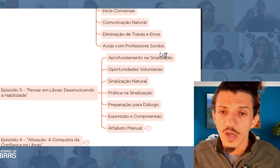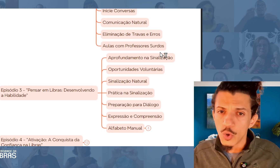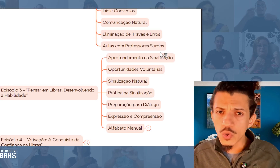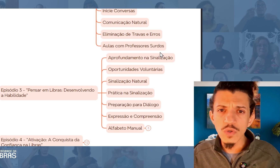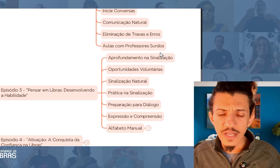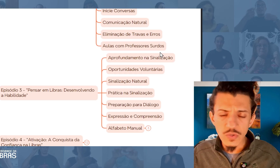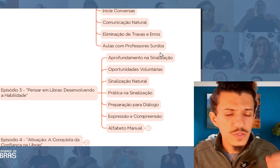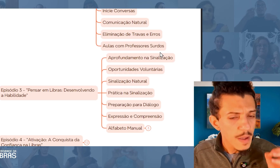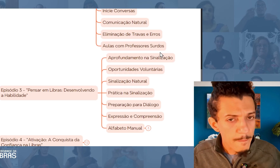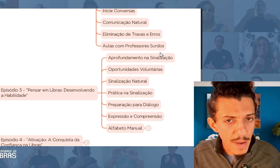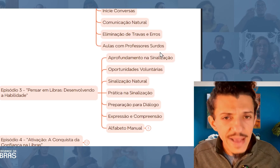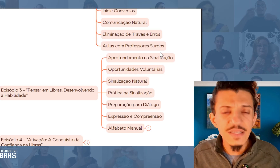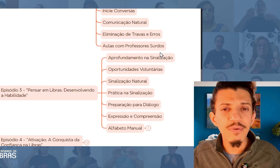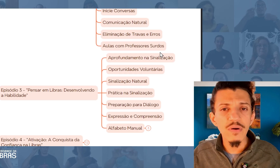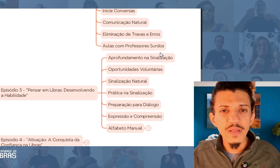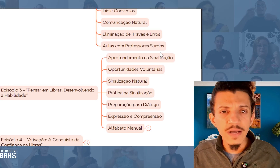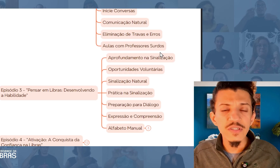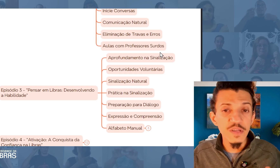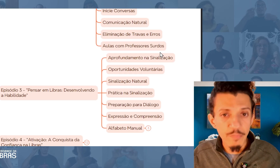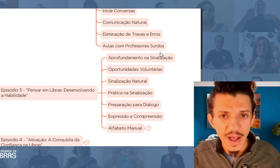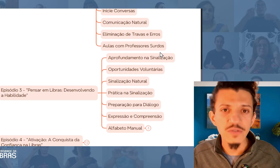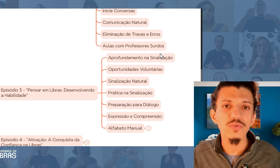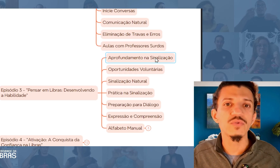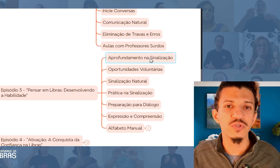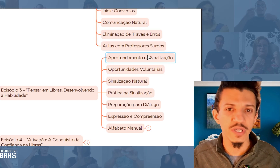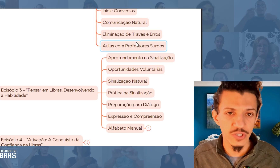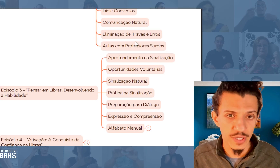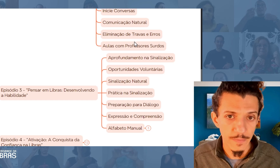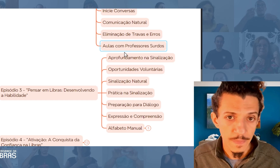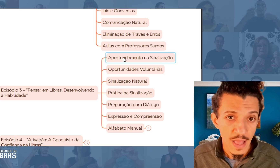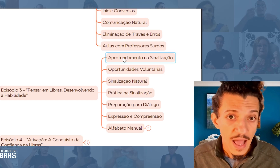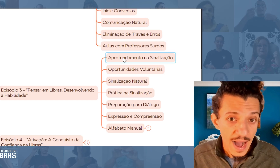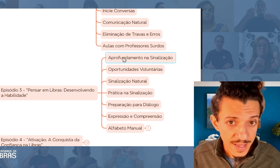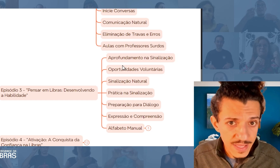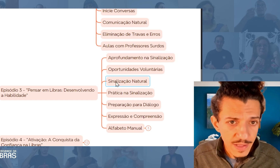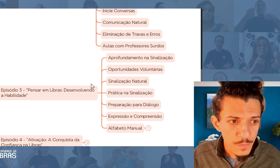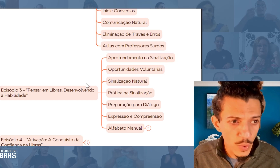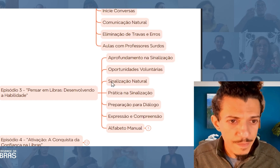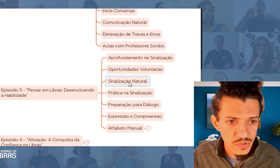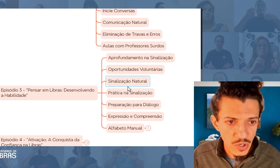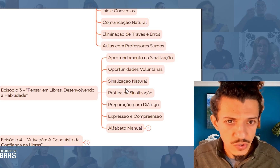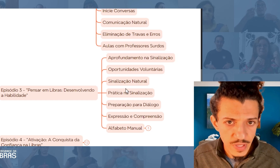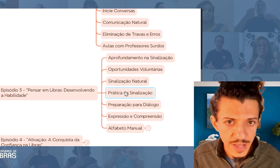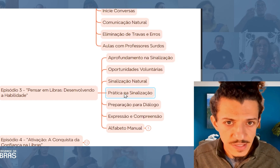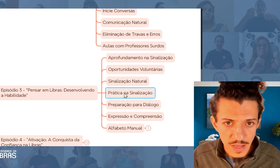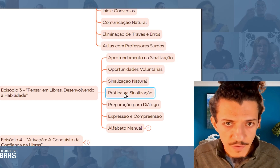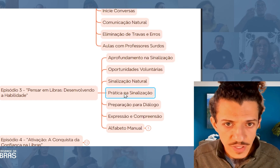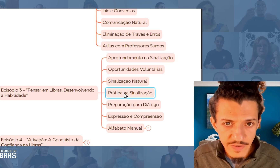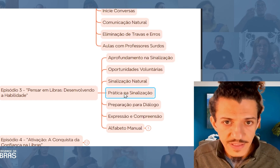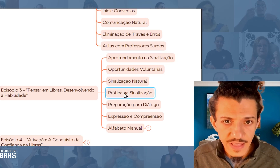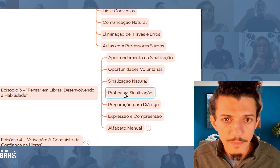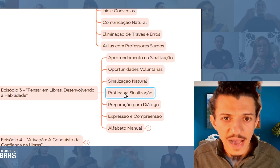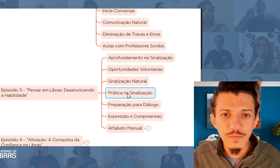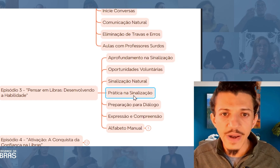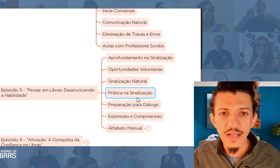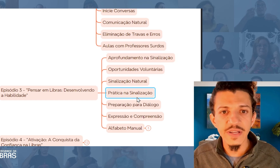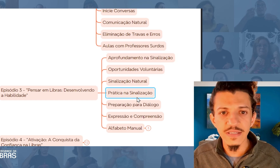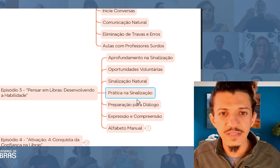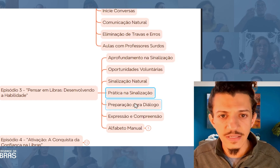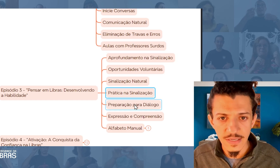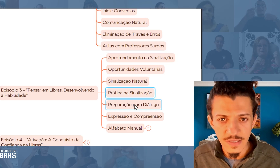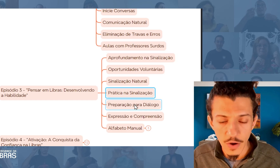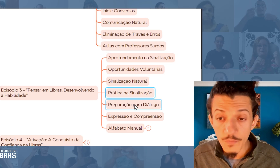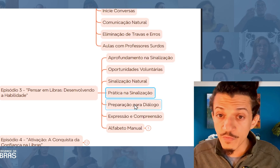contextualizada, nos contextos mais importantes e práticos do dia a dia. Aqui, no episódio 3, você vai ter mais prática